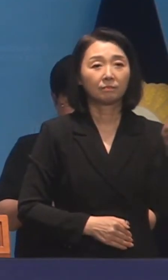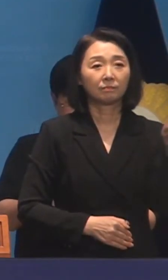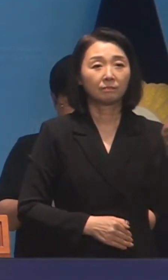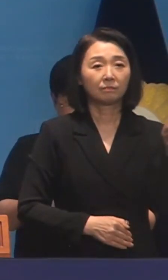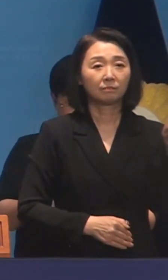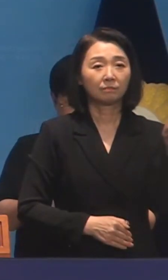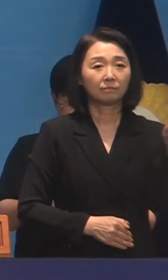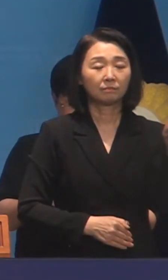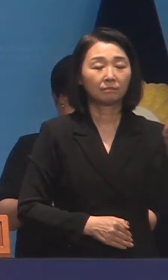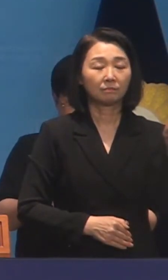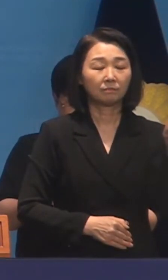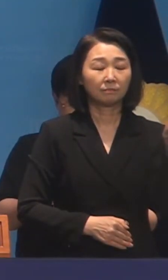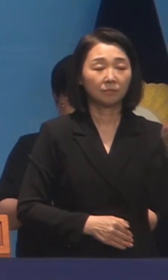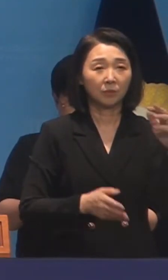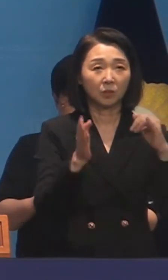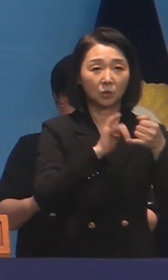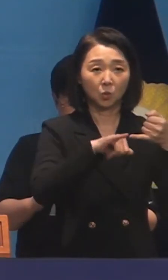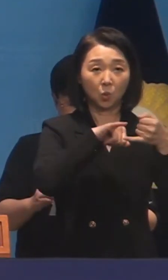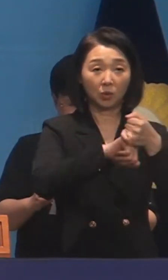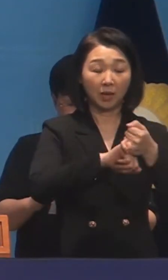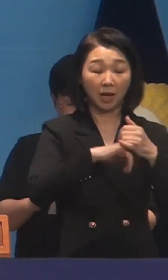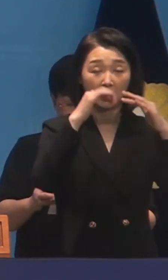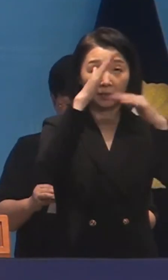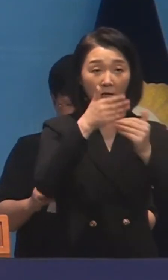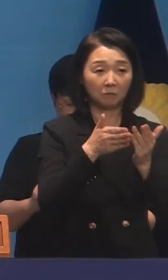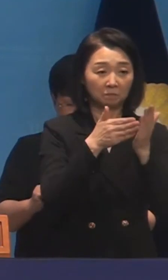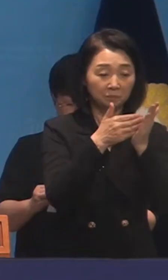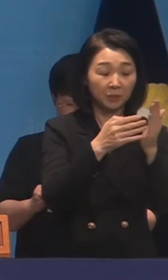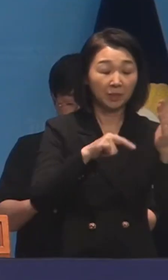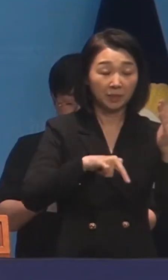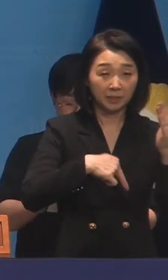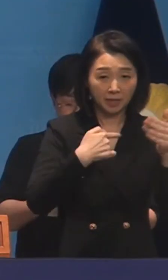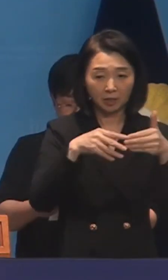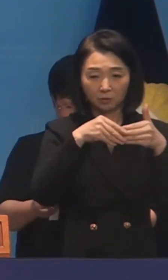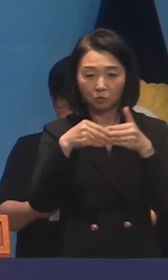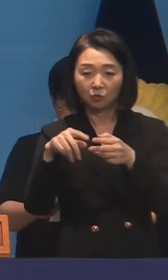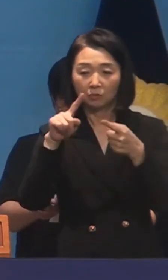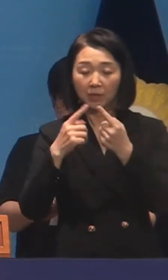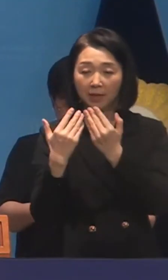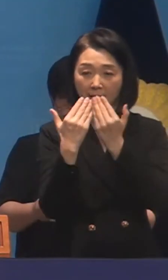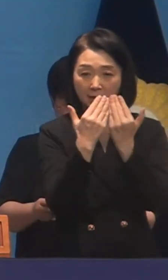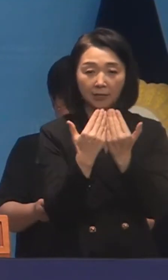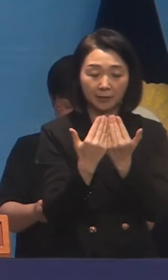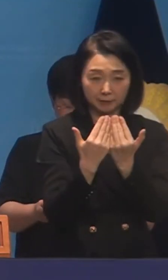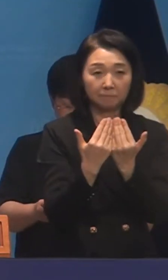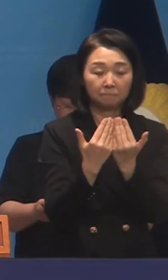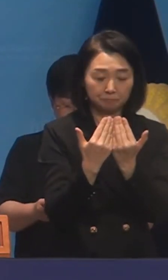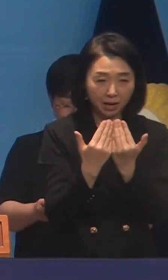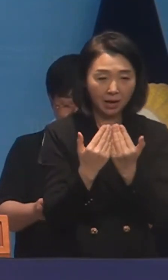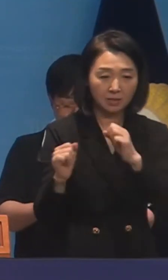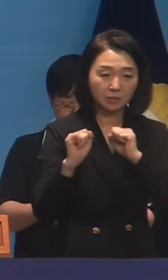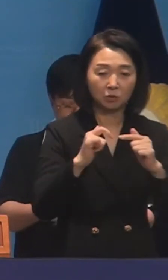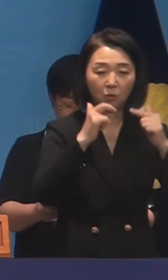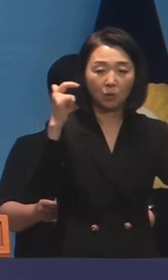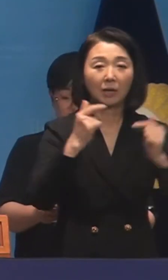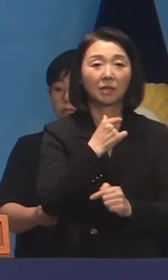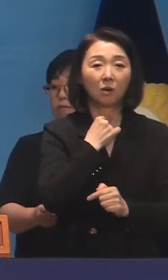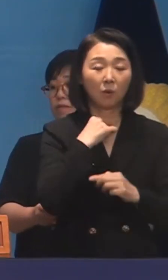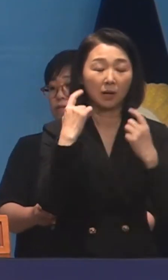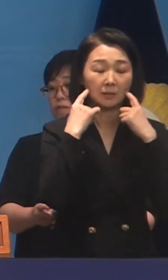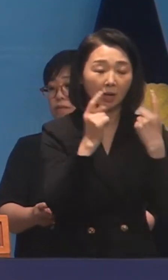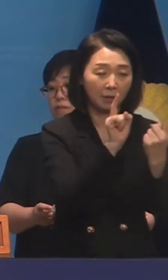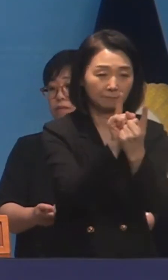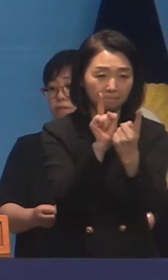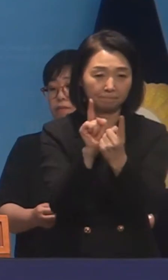제시한 공약의 자기 주도적 학습센터를 적극적으로 확산시키고 개별 맞춤형